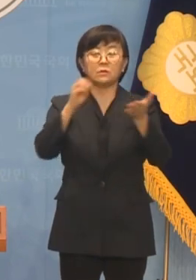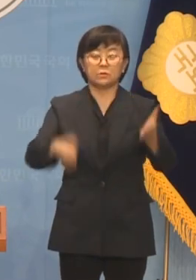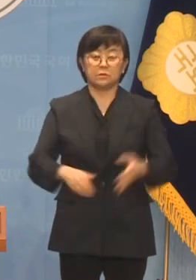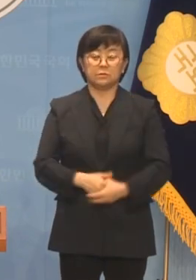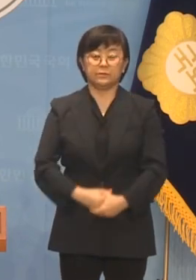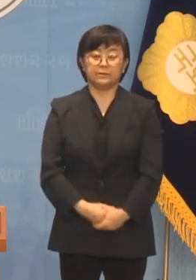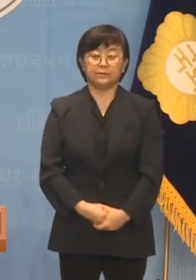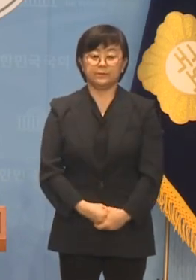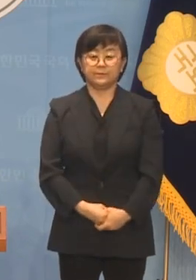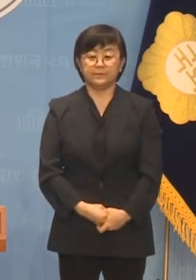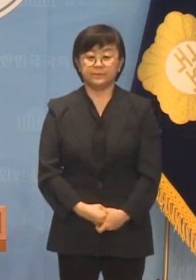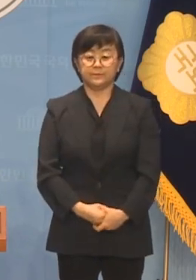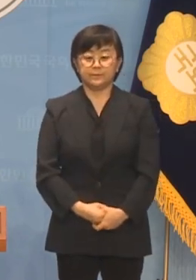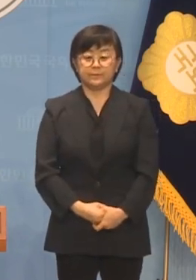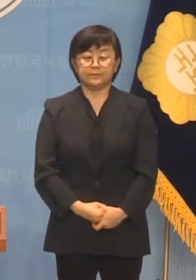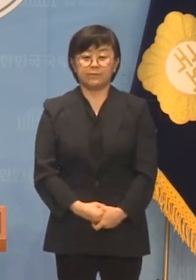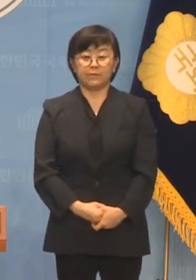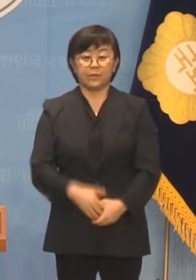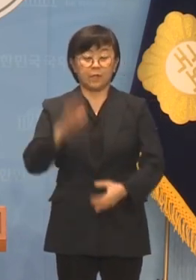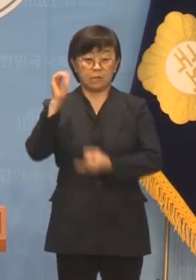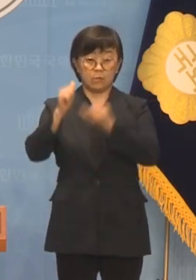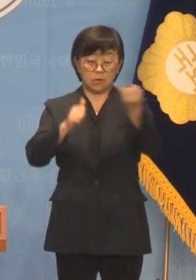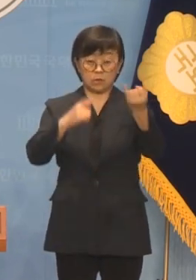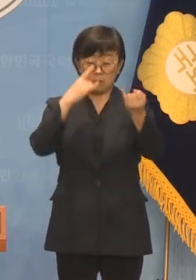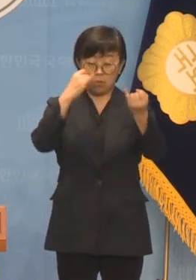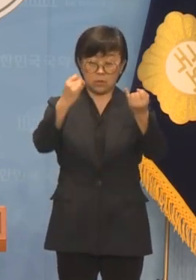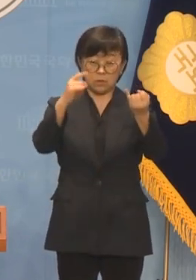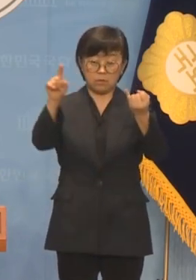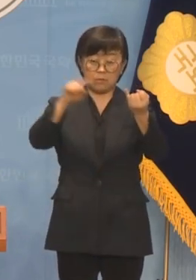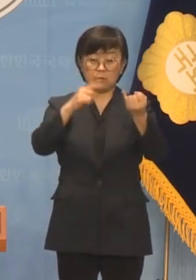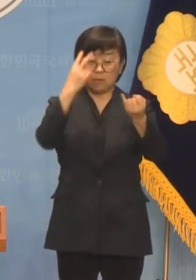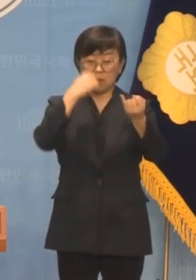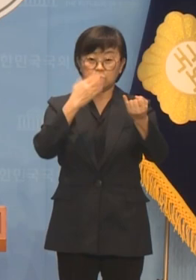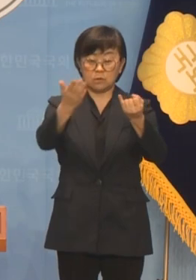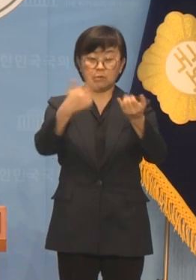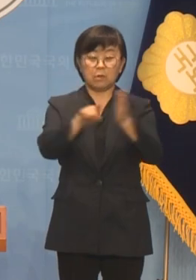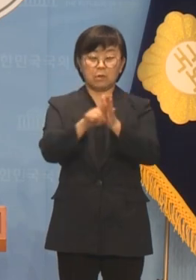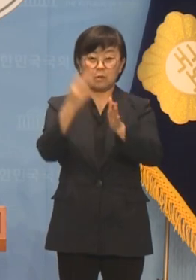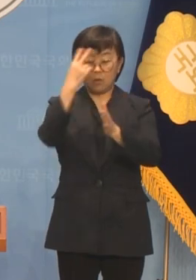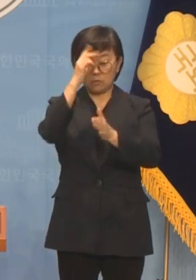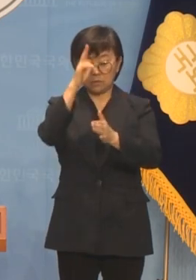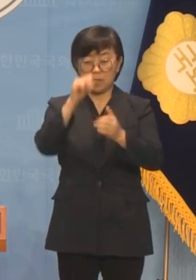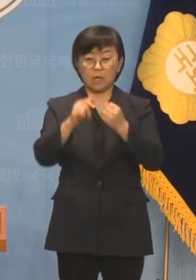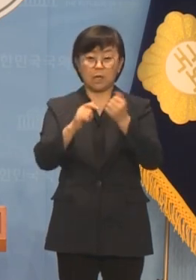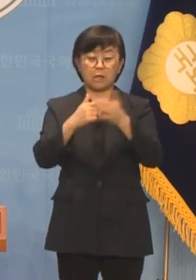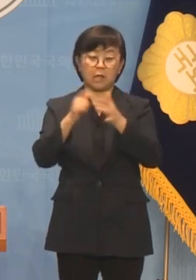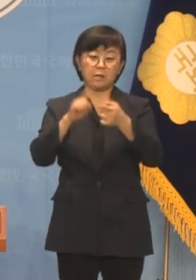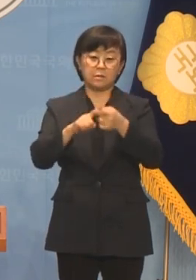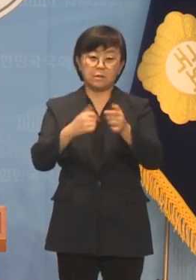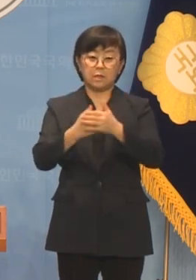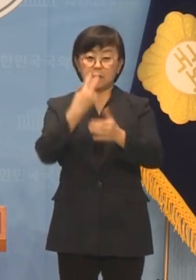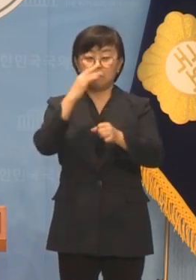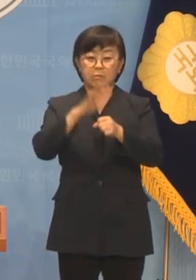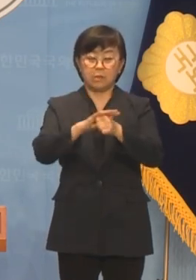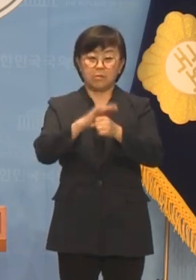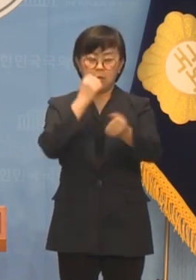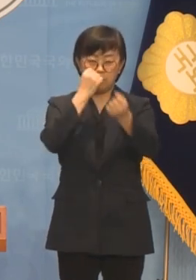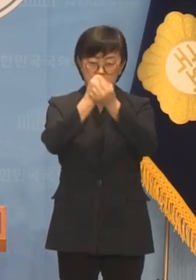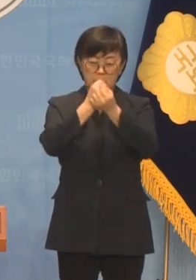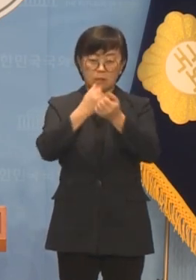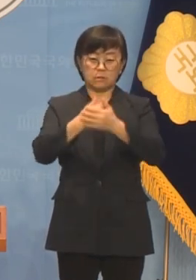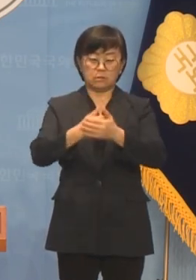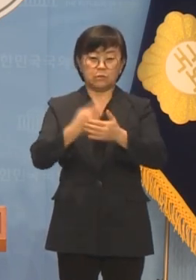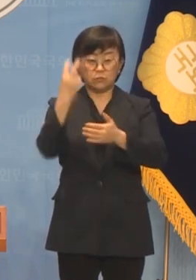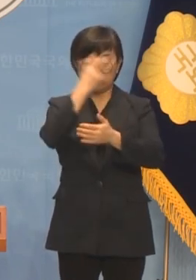합니다. 김 여사 모녀를 감싸려는 검찰의 파렴치한 수사 행태가